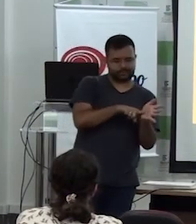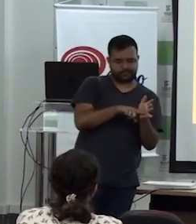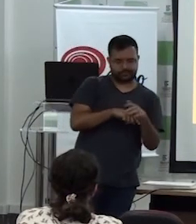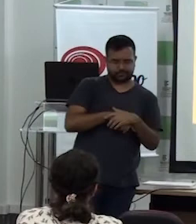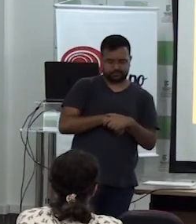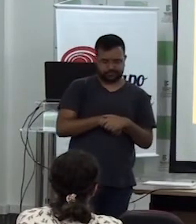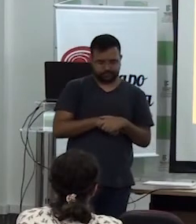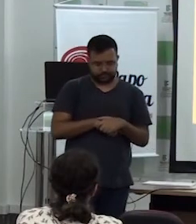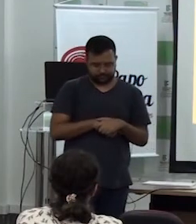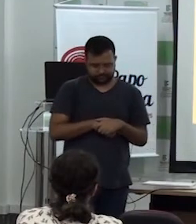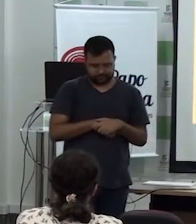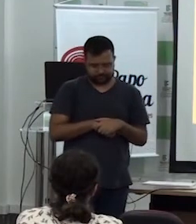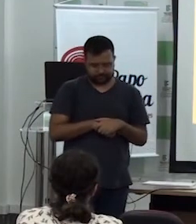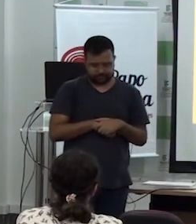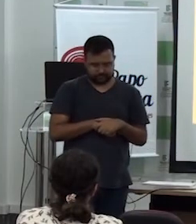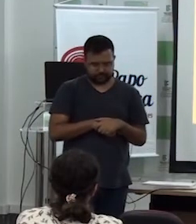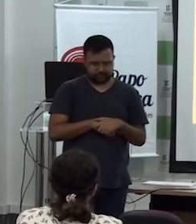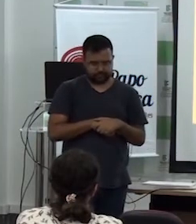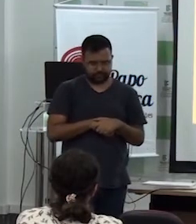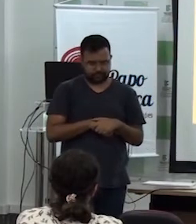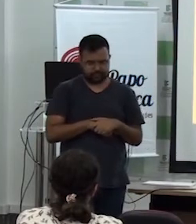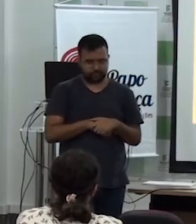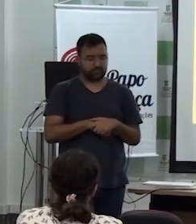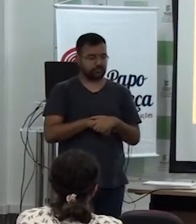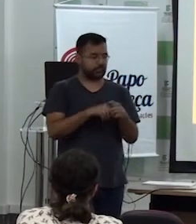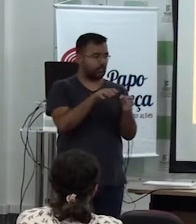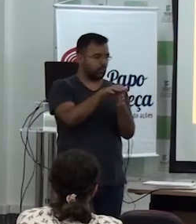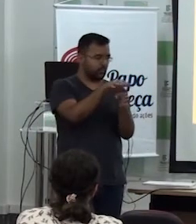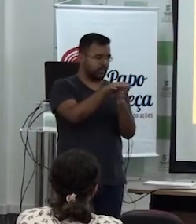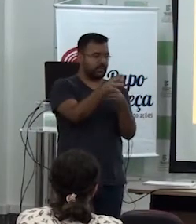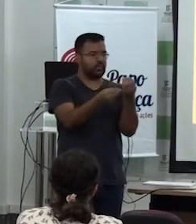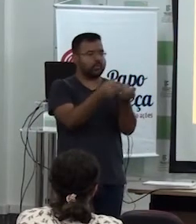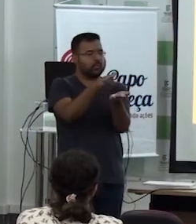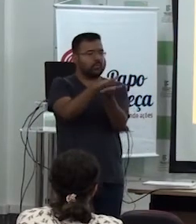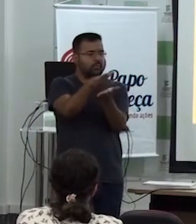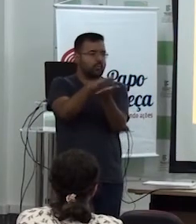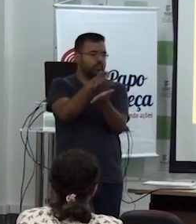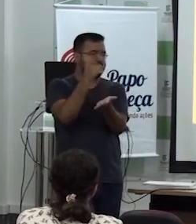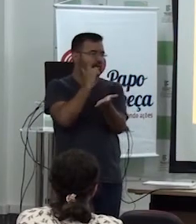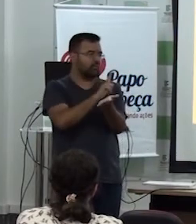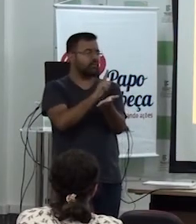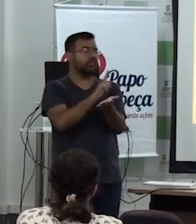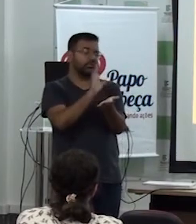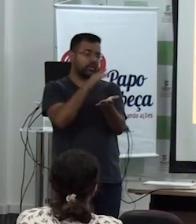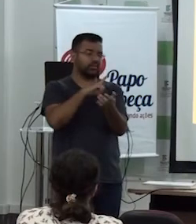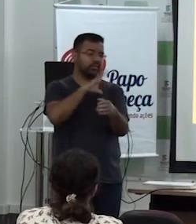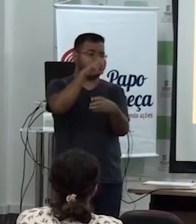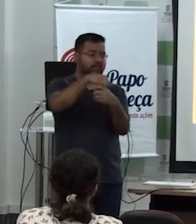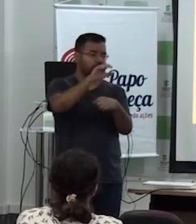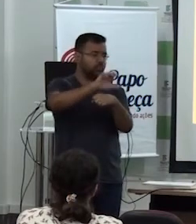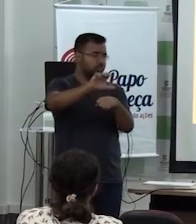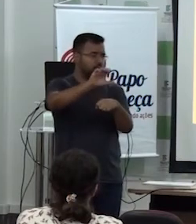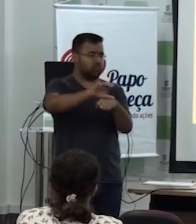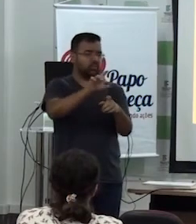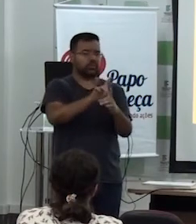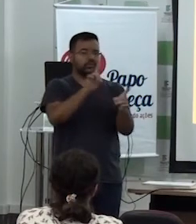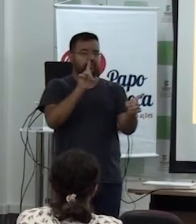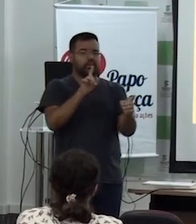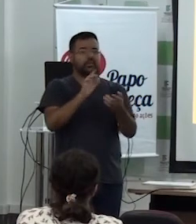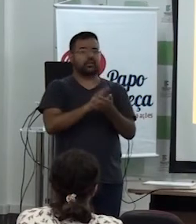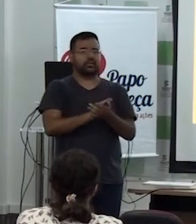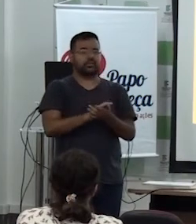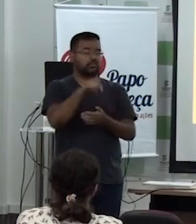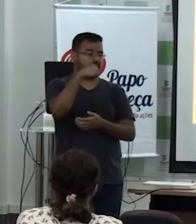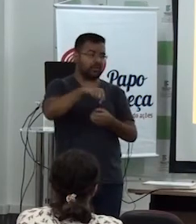pesquisador. Orientações direcionadas para publicações, isso a gente faz através dos cursos à distância, também daqui